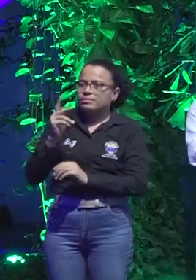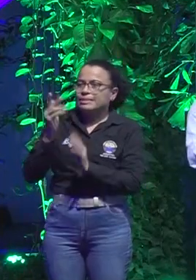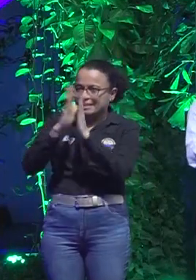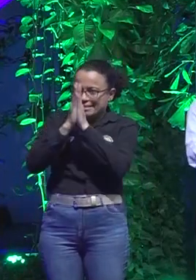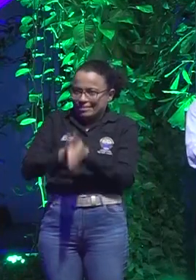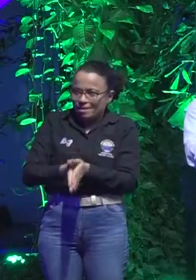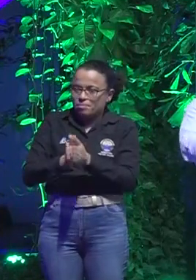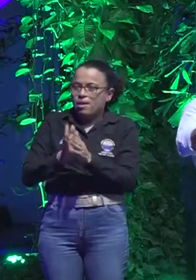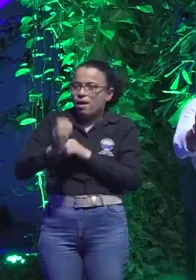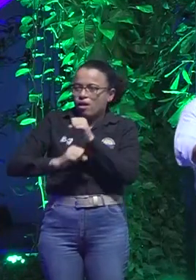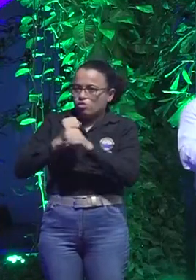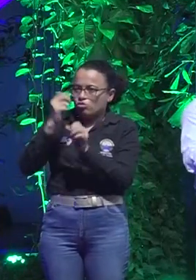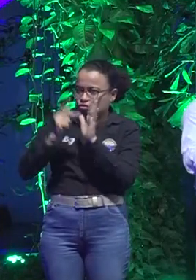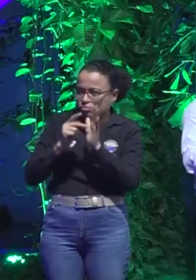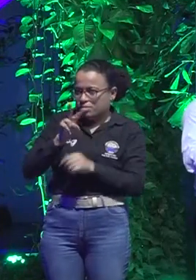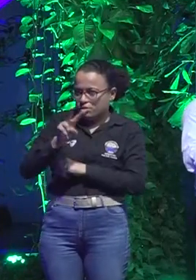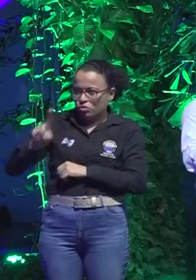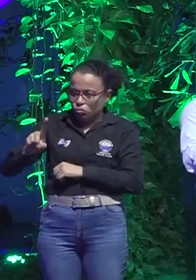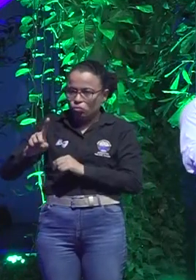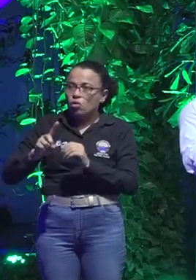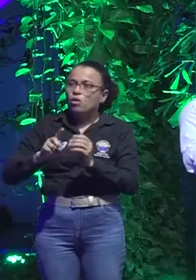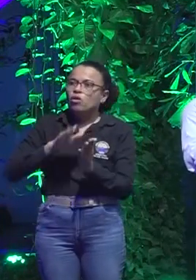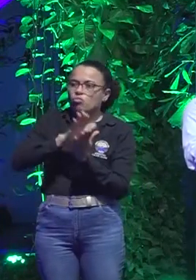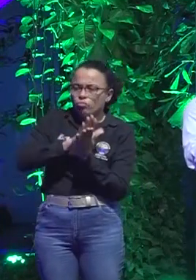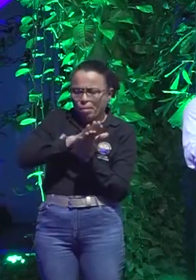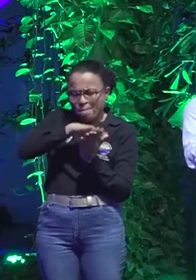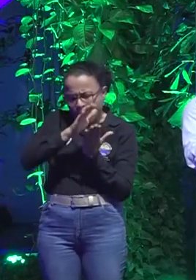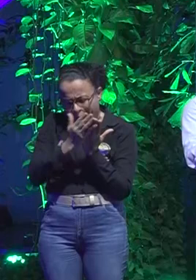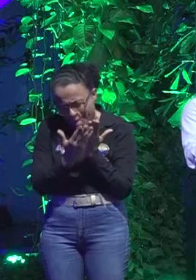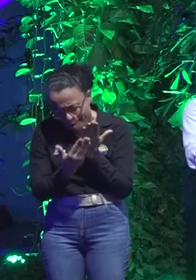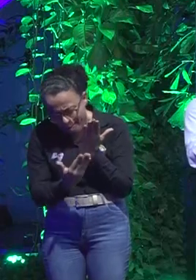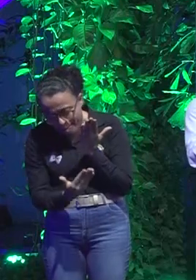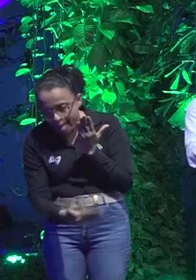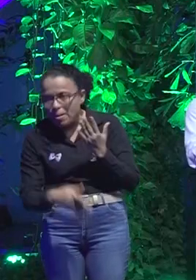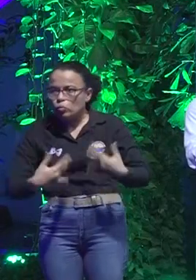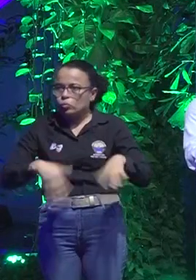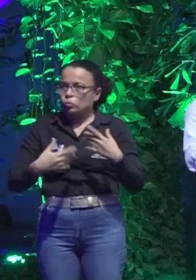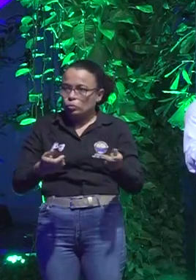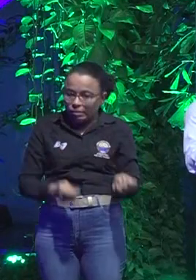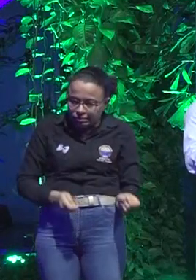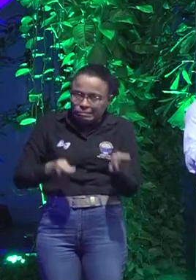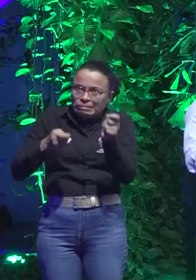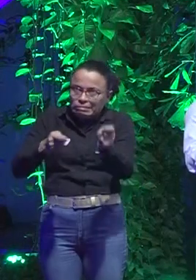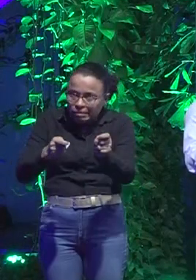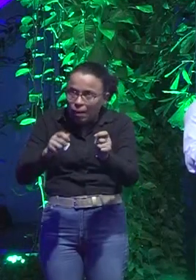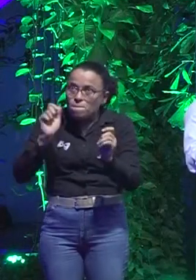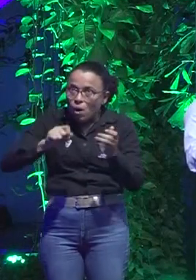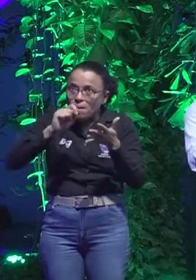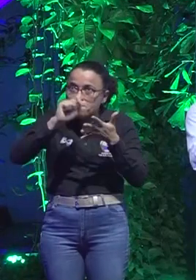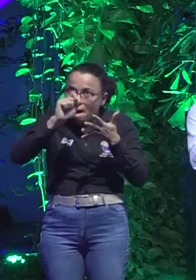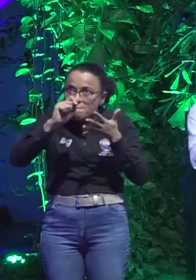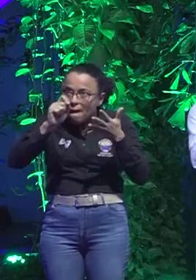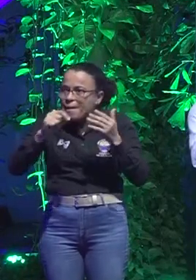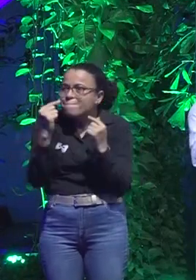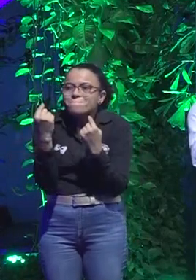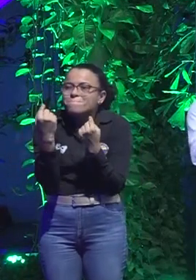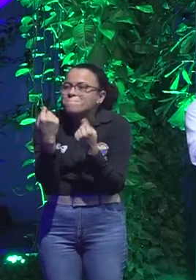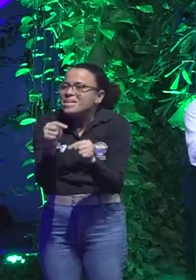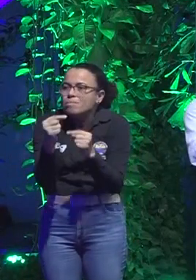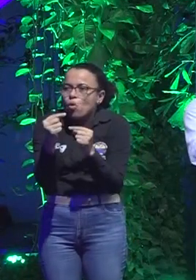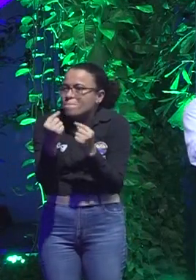extenso de elegibilidad para ver si contemplábamos o teníamos los requisitos mínimos. Pues nos dijeron que sí,